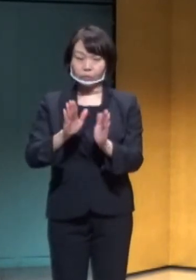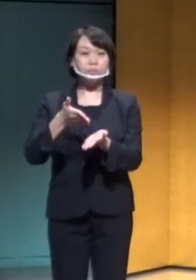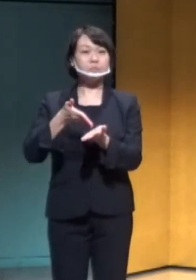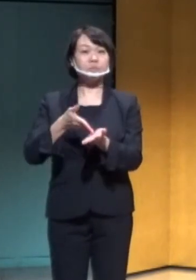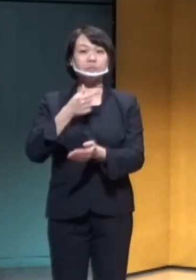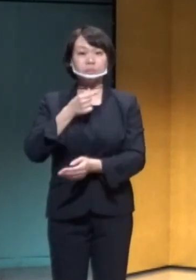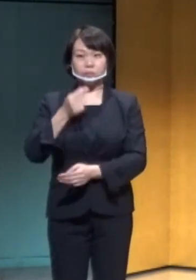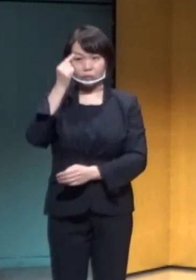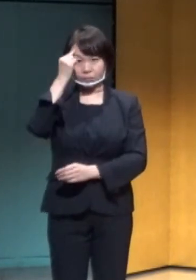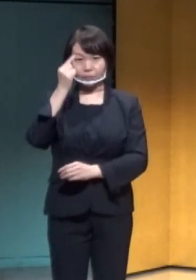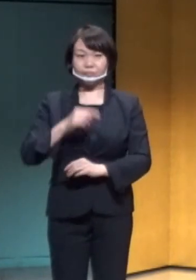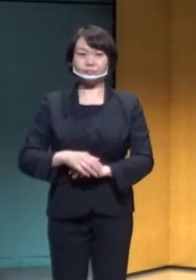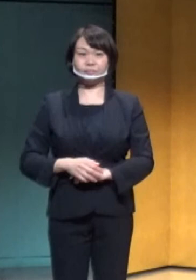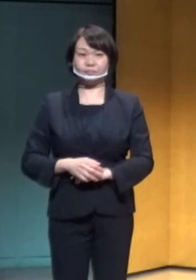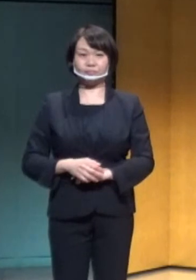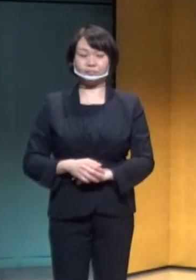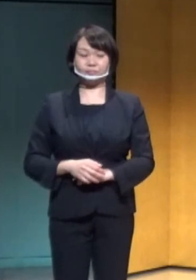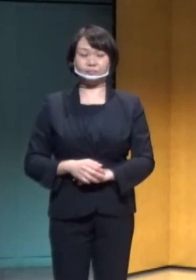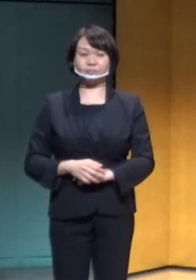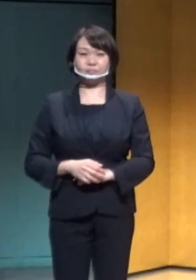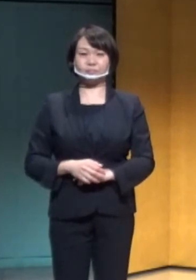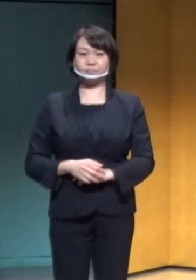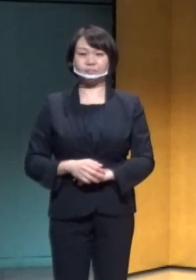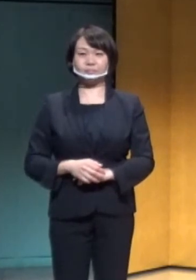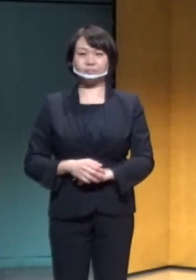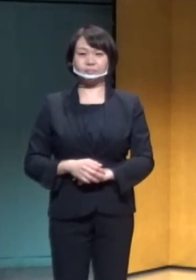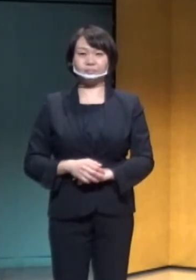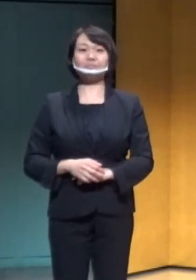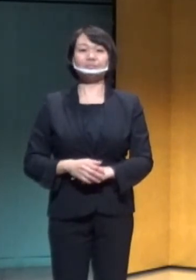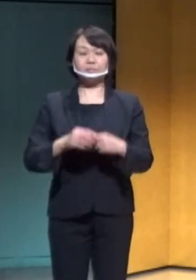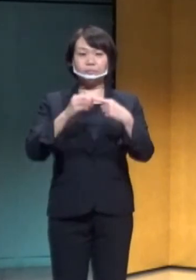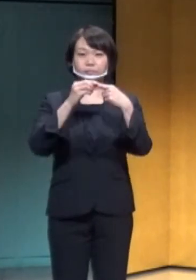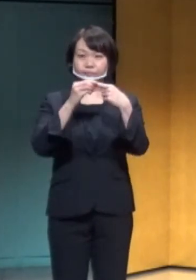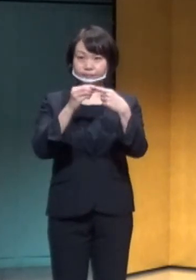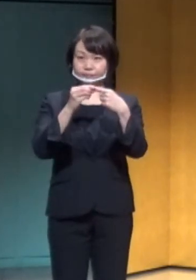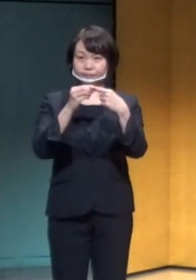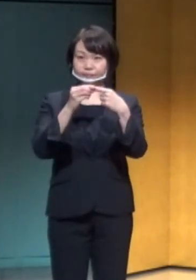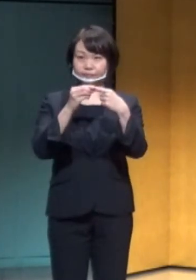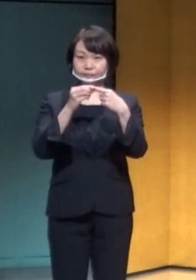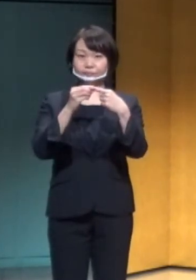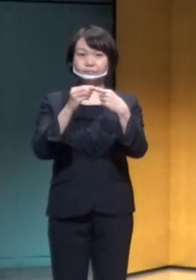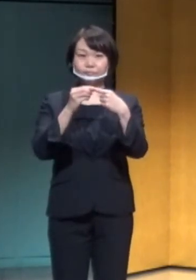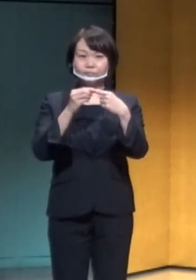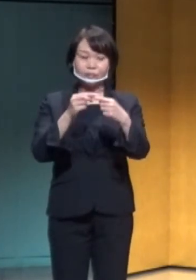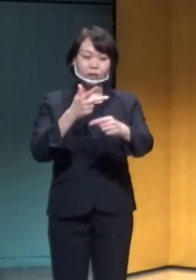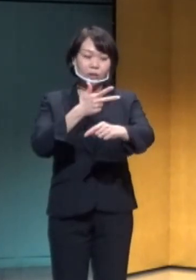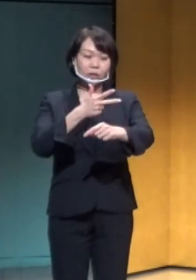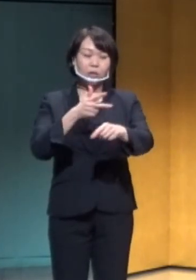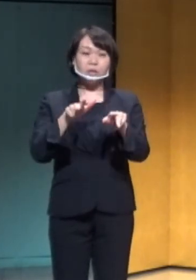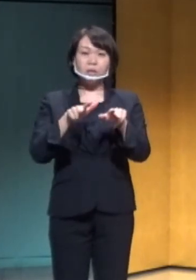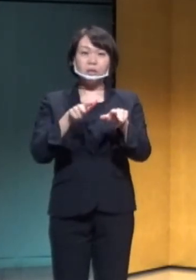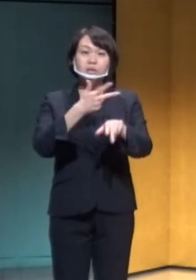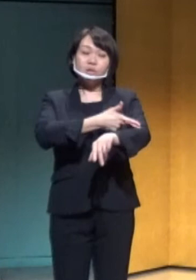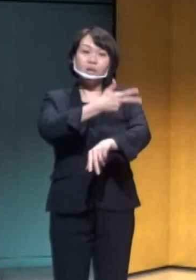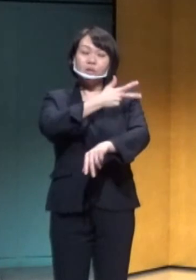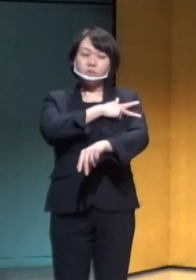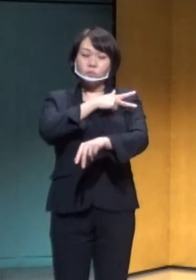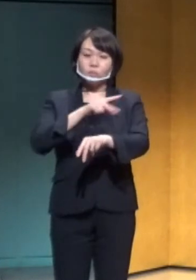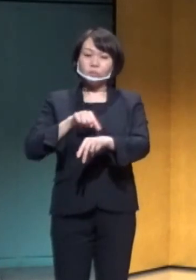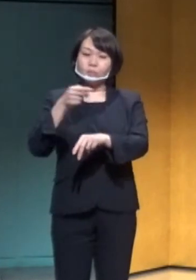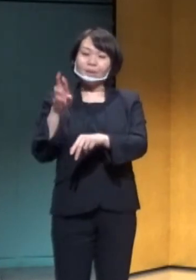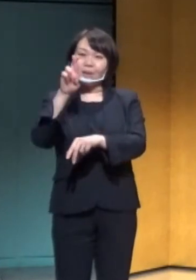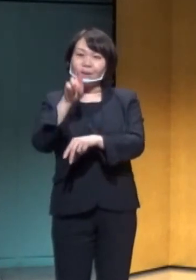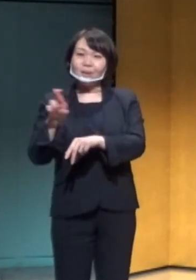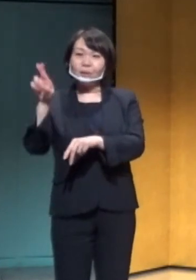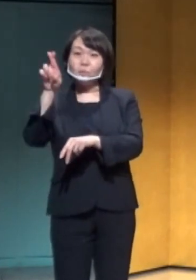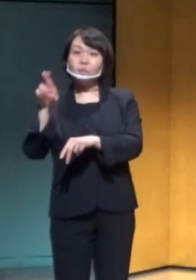に変えさせていただければと考えております。まず1つ目、この市役所隣ララポートの向かいにあります産